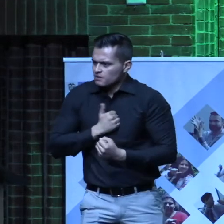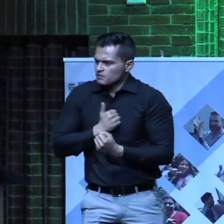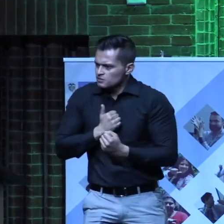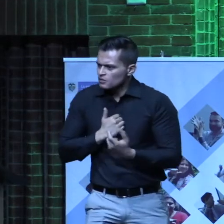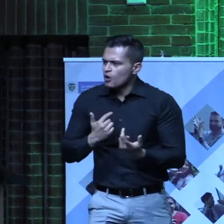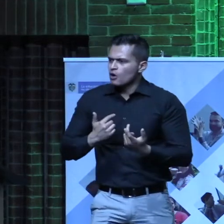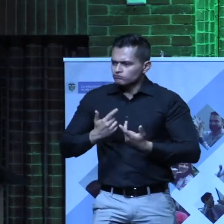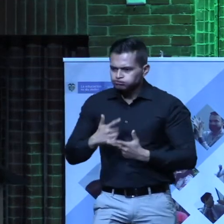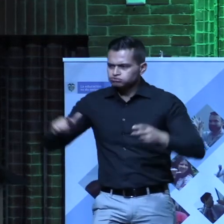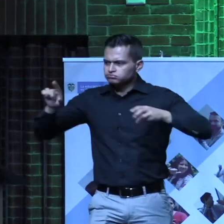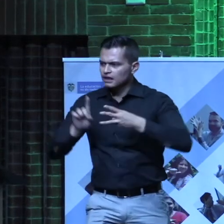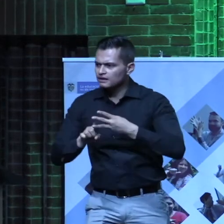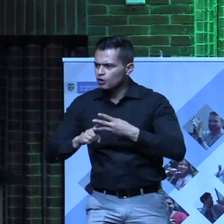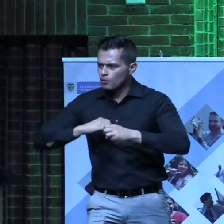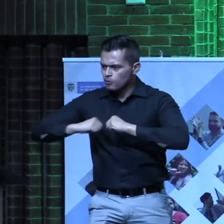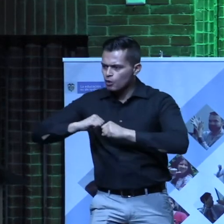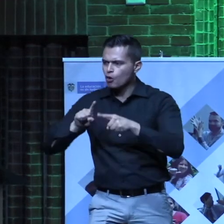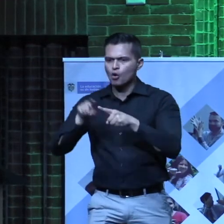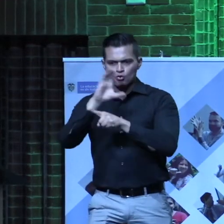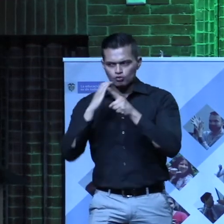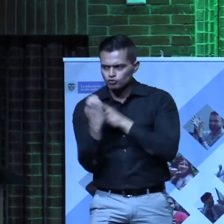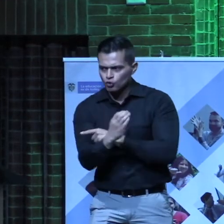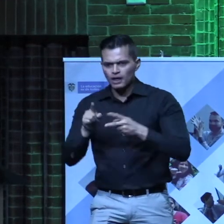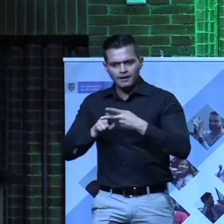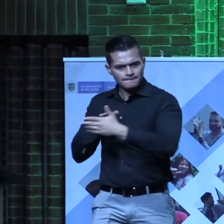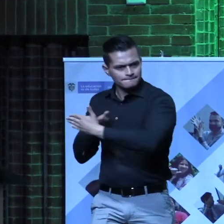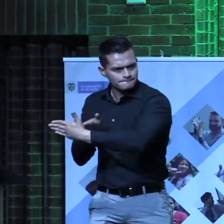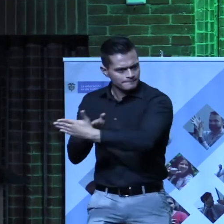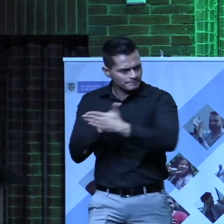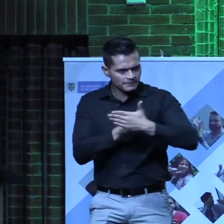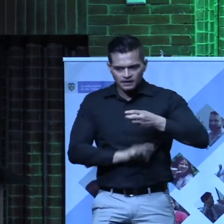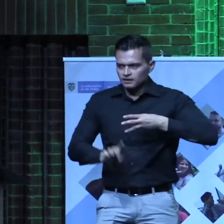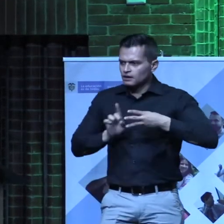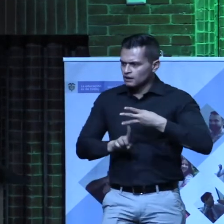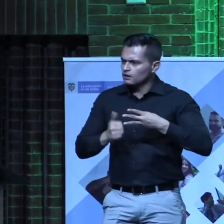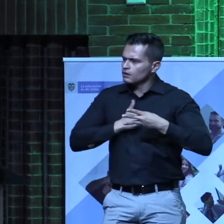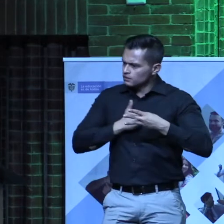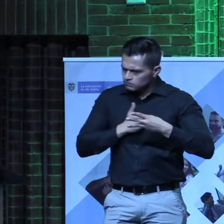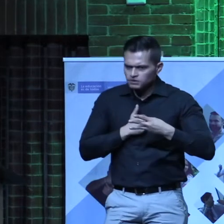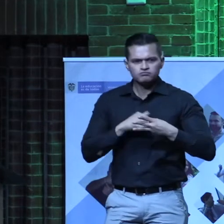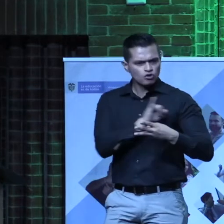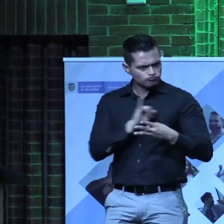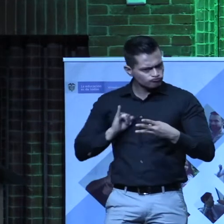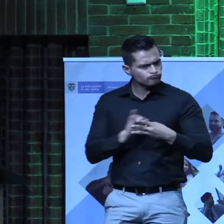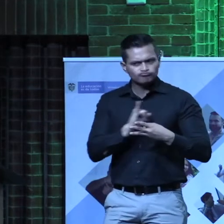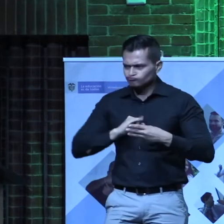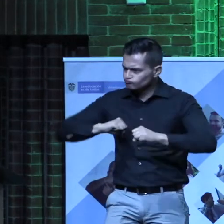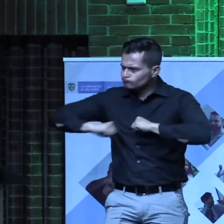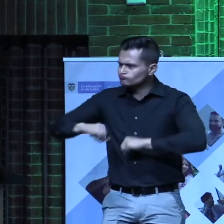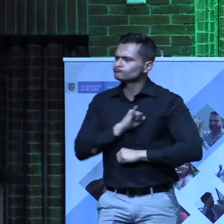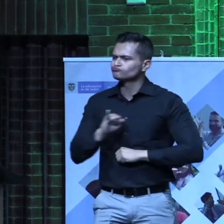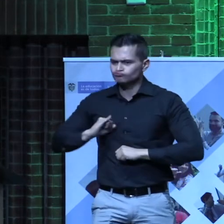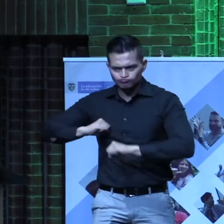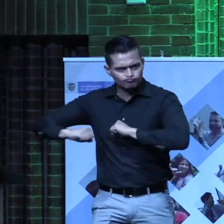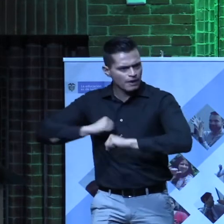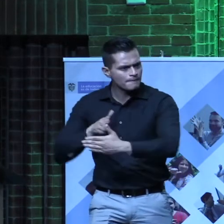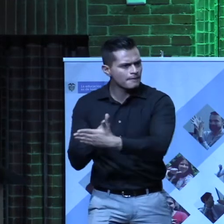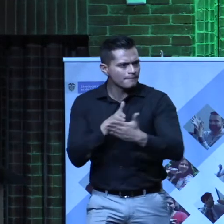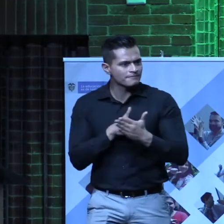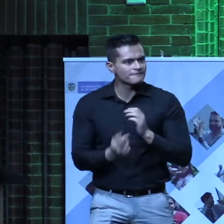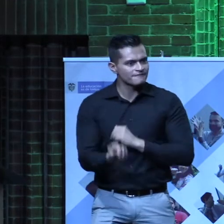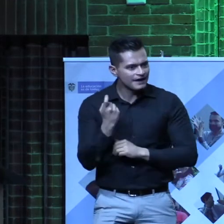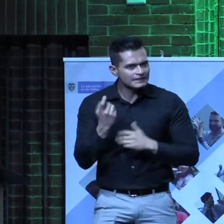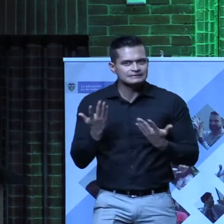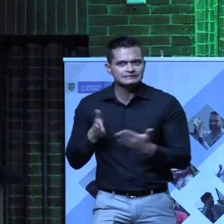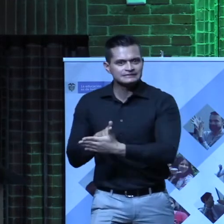de las competencias de las personas sordas está delimitado por las oportunidades que como Estado les brindamos. Si se